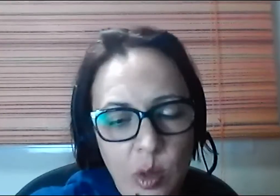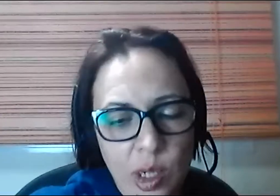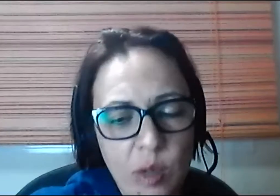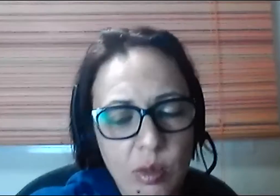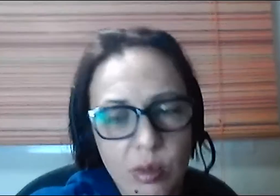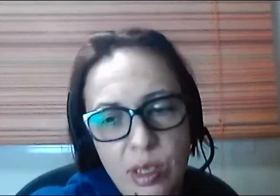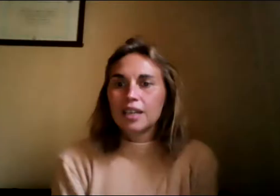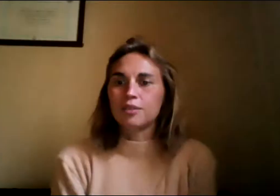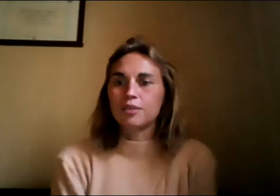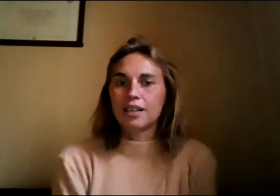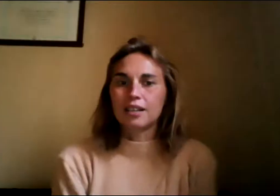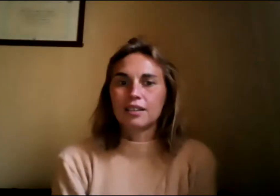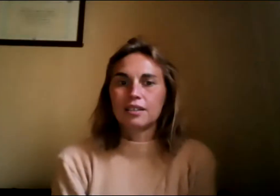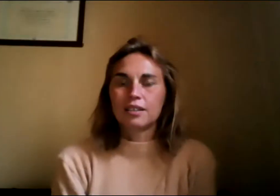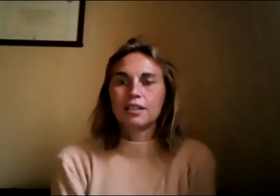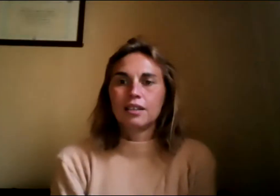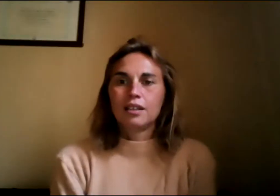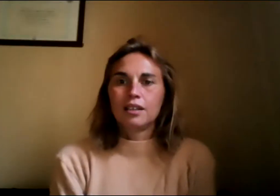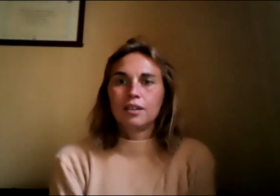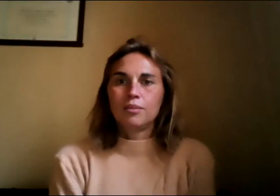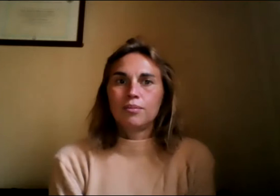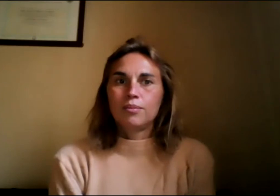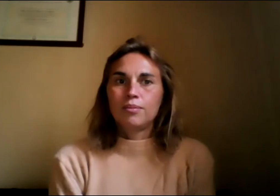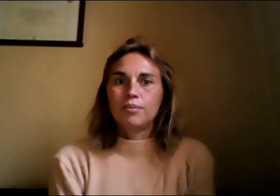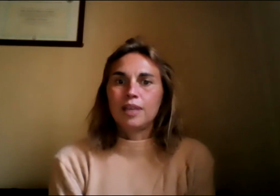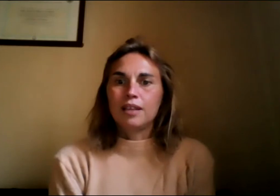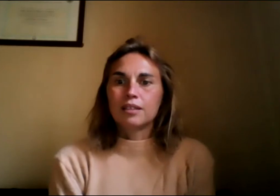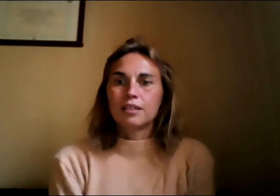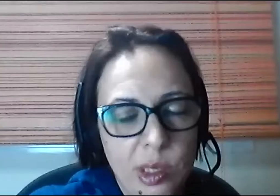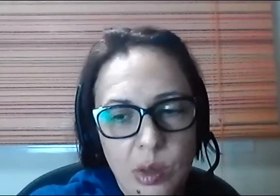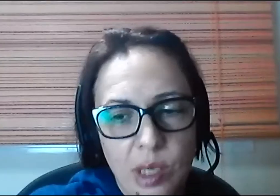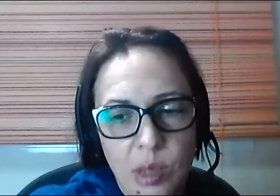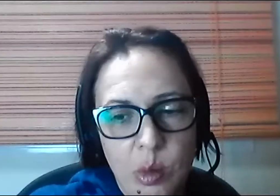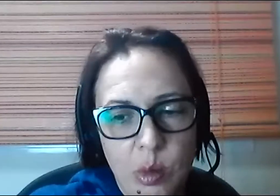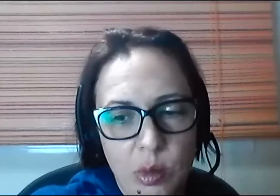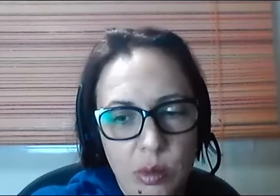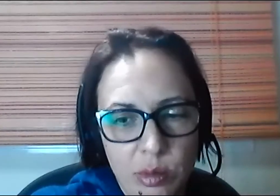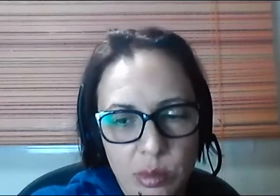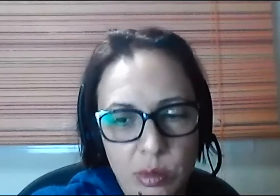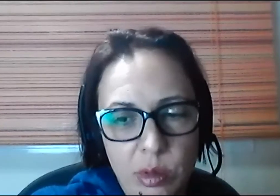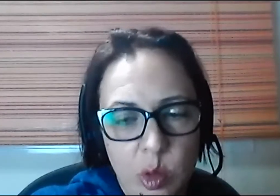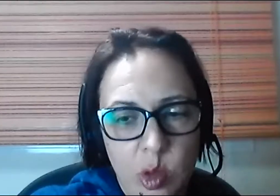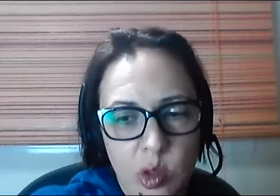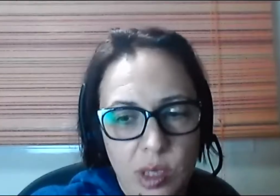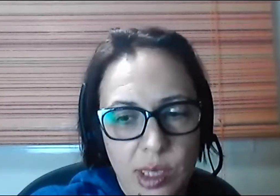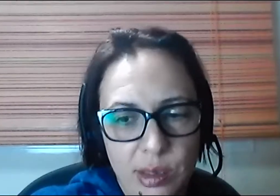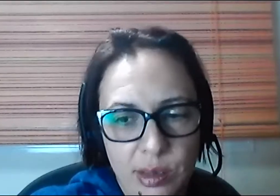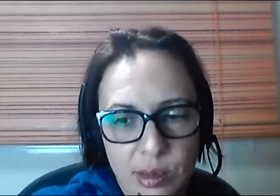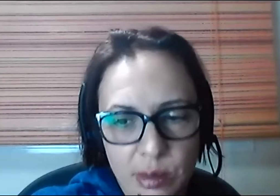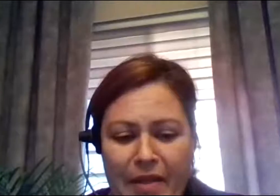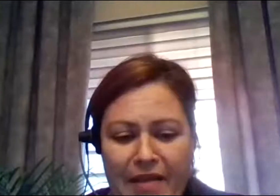el correo y cualquier sí, cosita, vale, sin ningún problema, os ponéis en contacto con